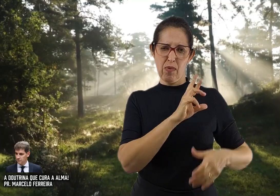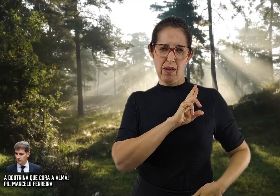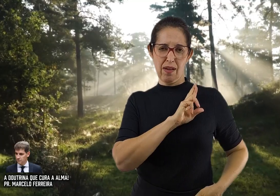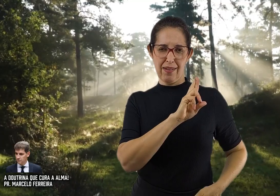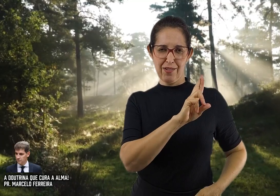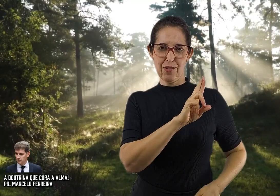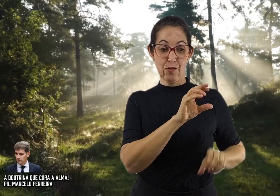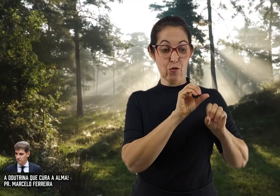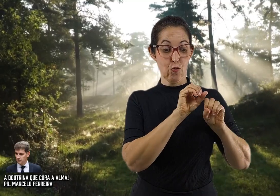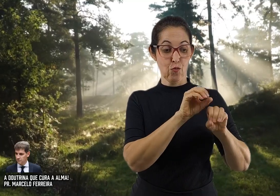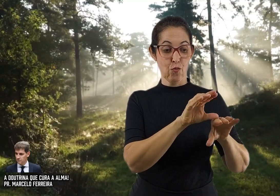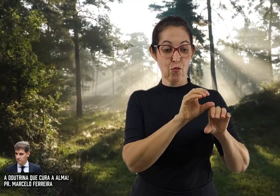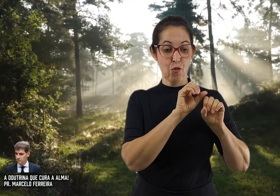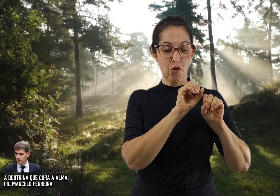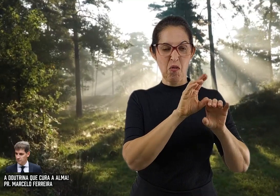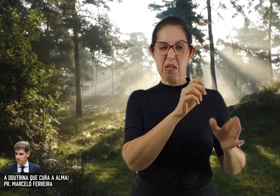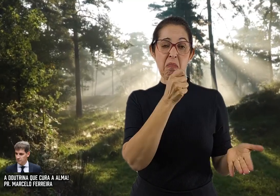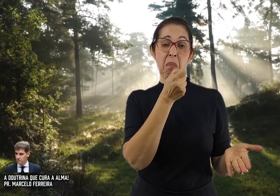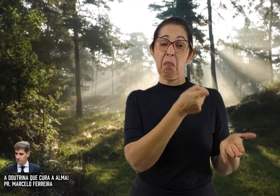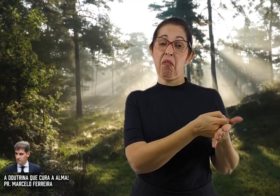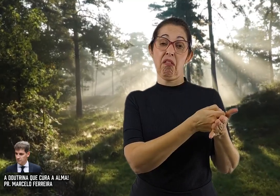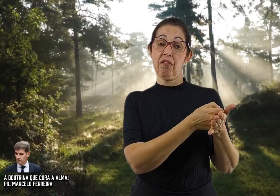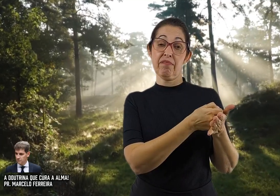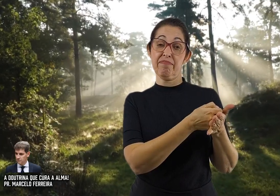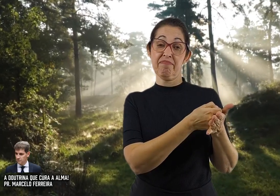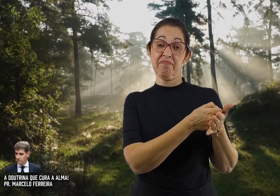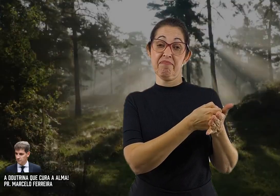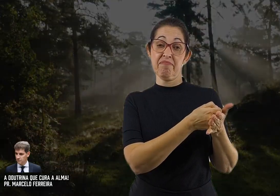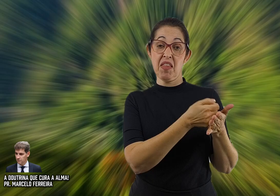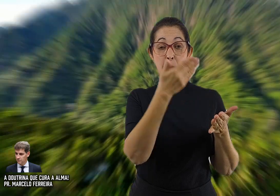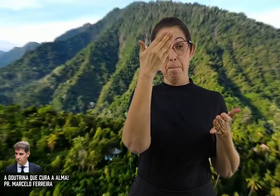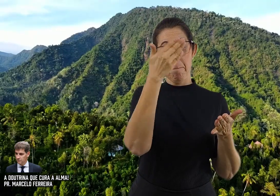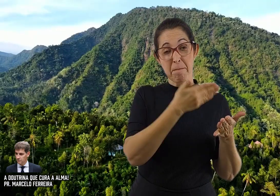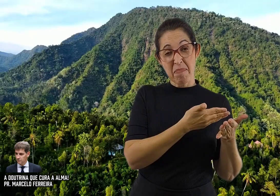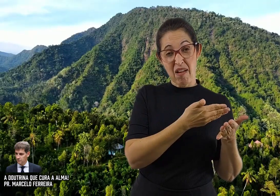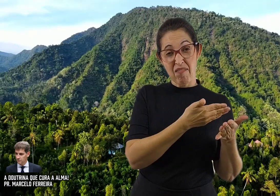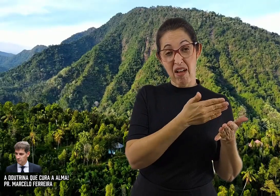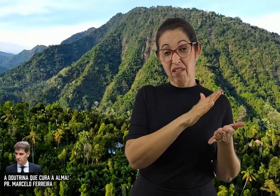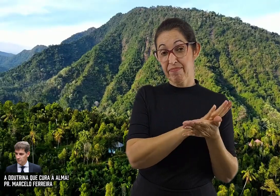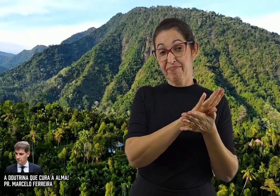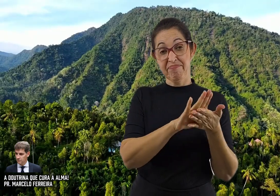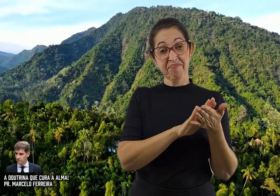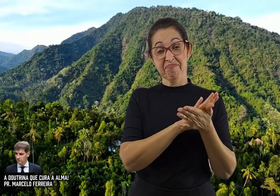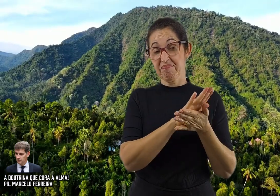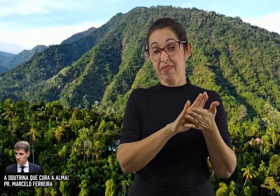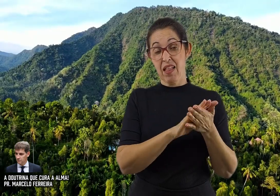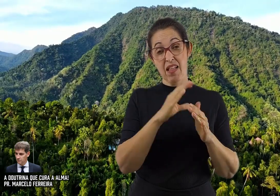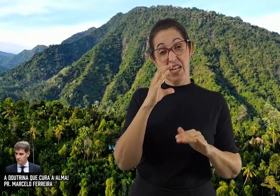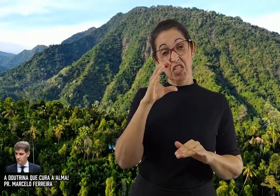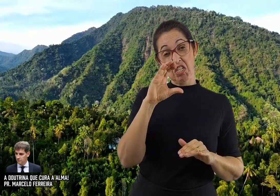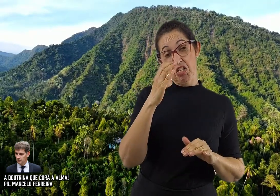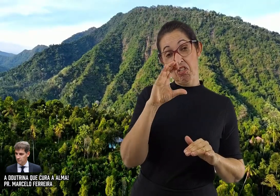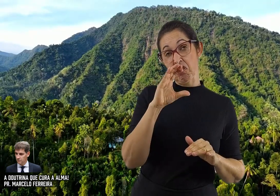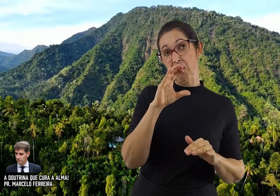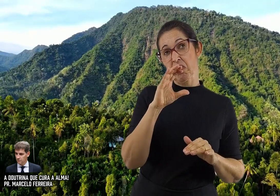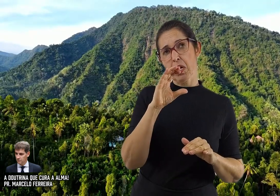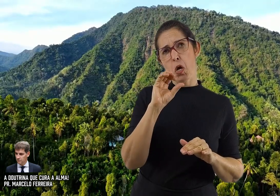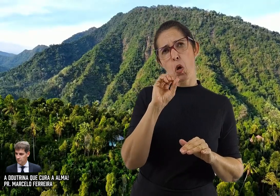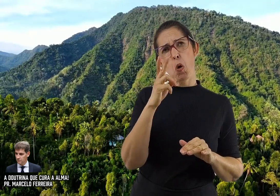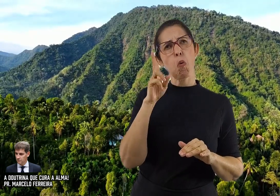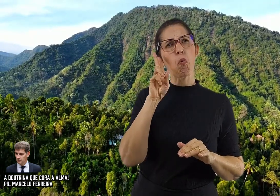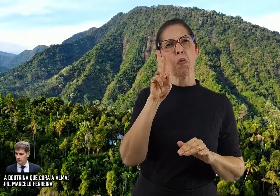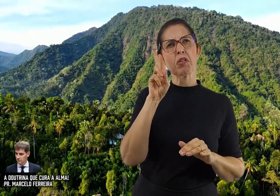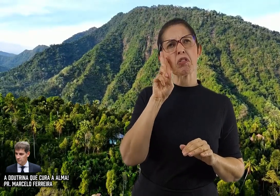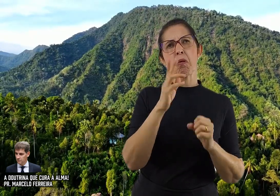religiosa que não precisa o dogma não precisa de comprovação nem científica, nem